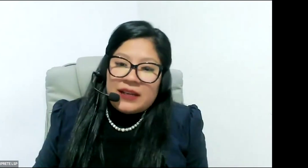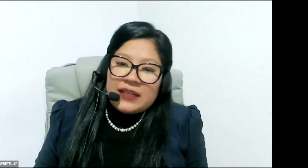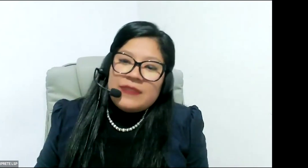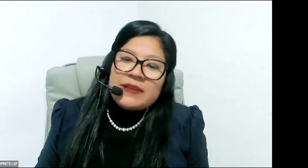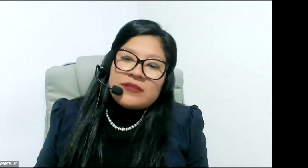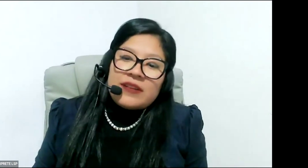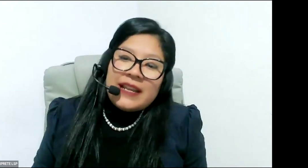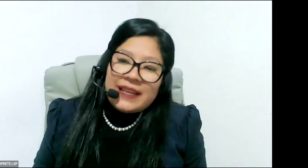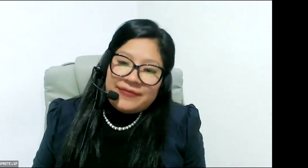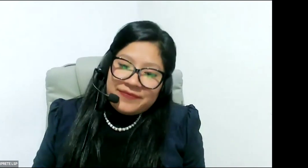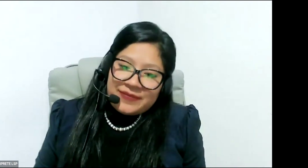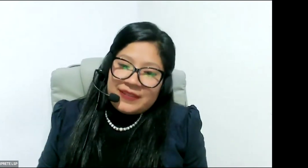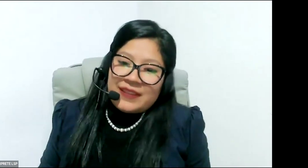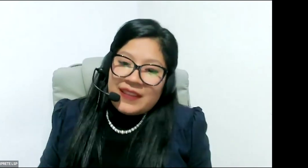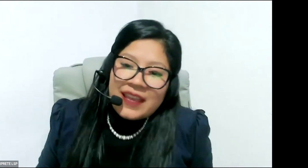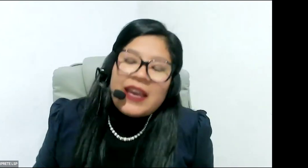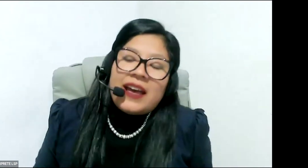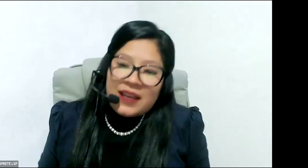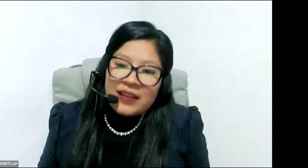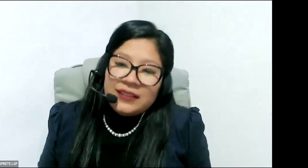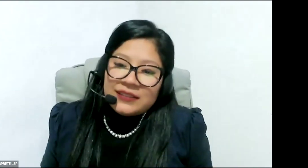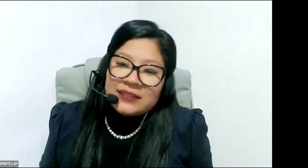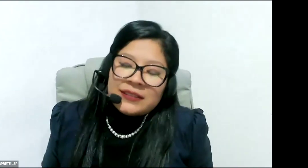Lima Lima es con l